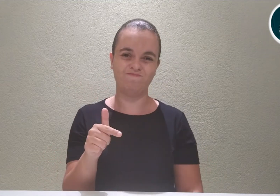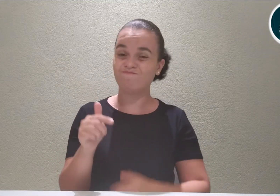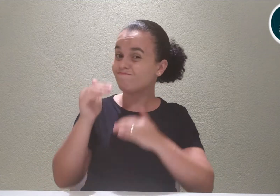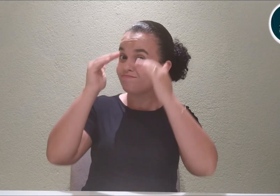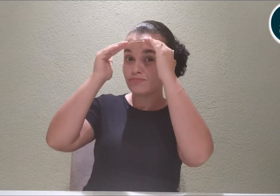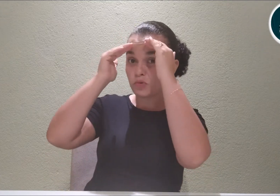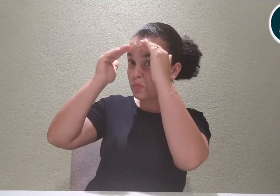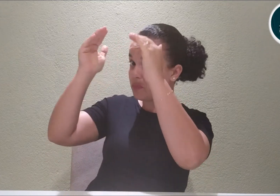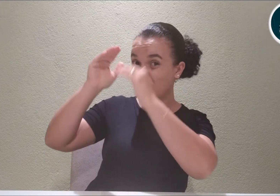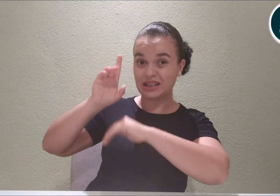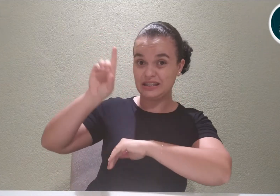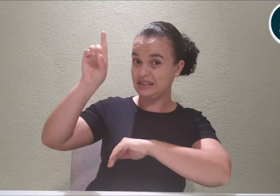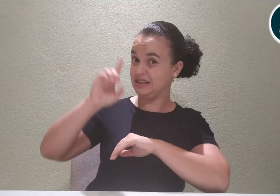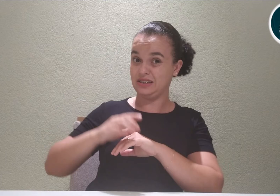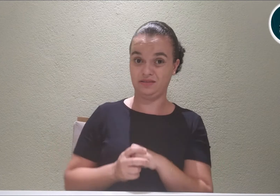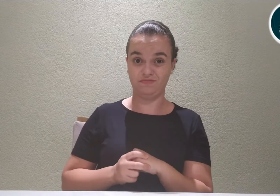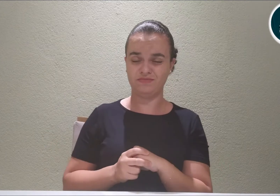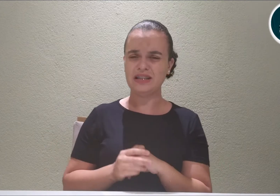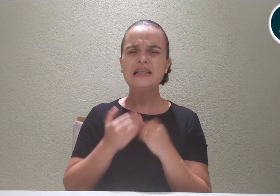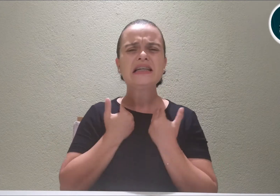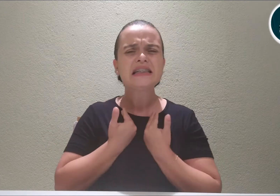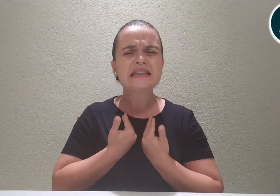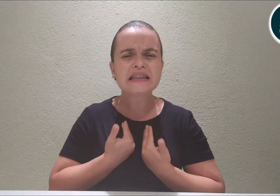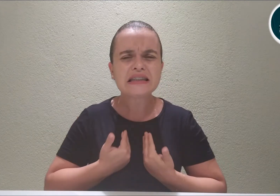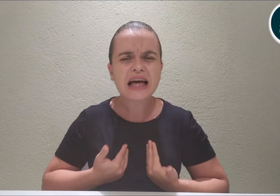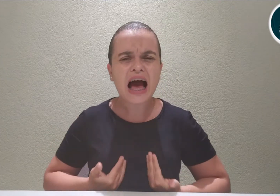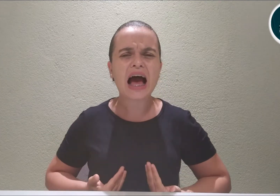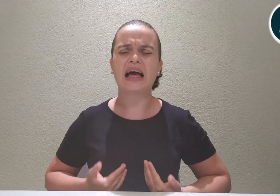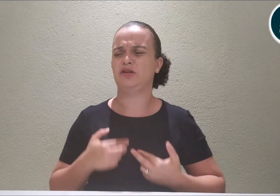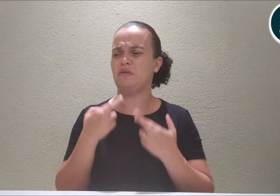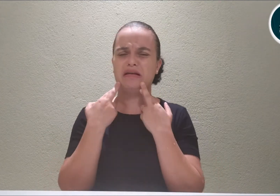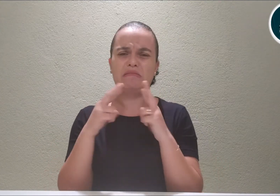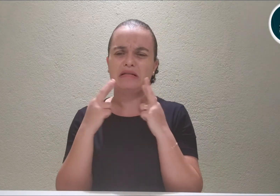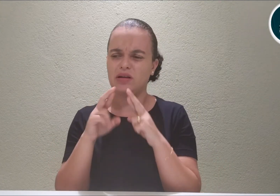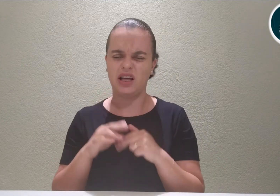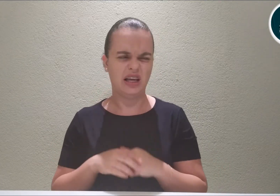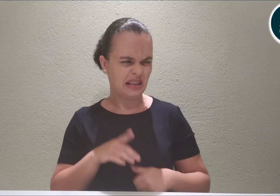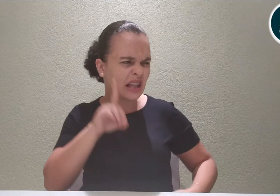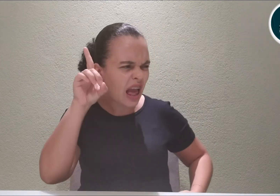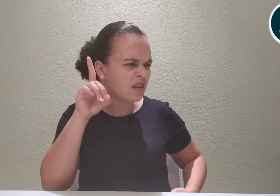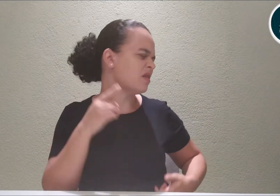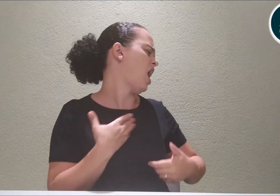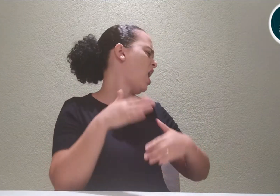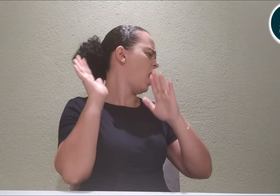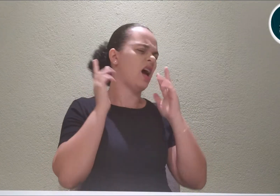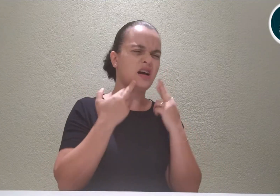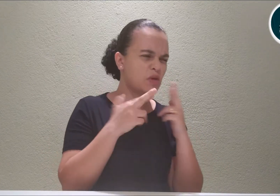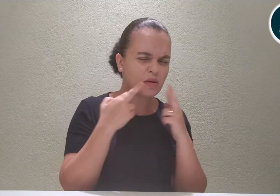impaciente e cansado, deixou de obedecer e começou